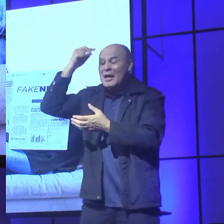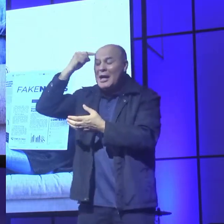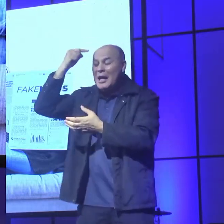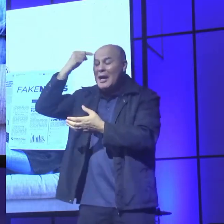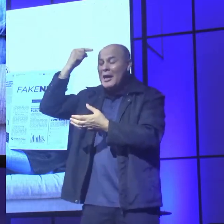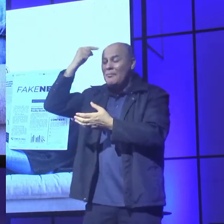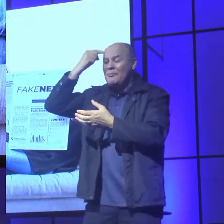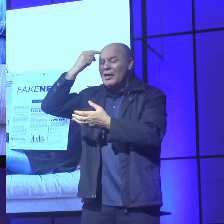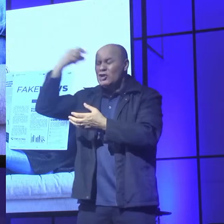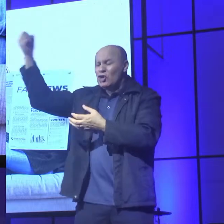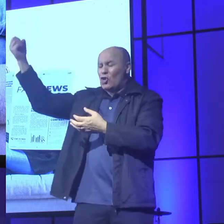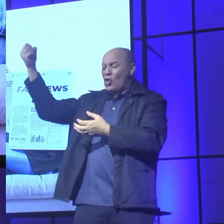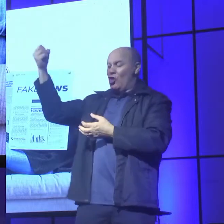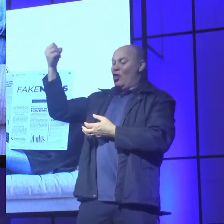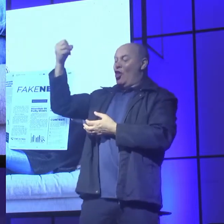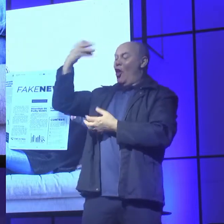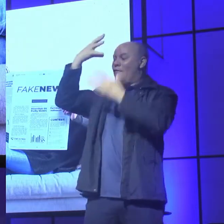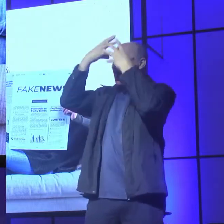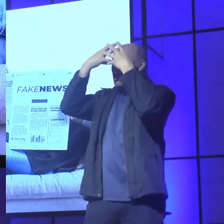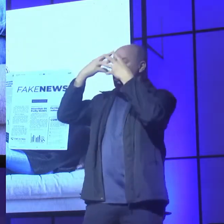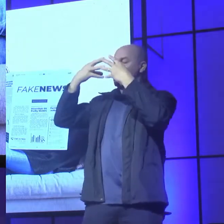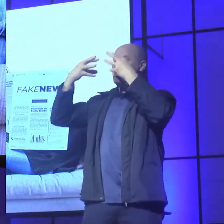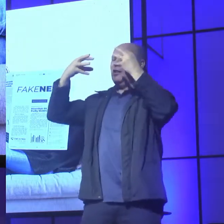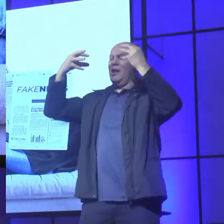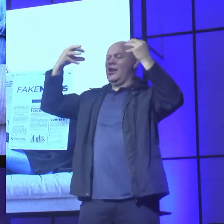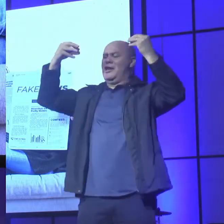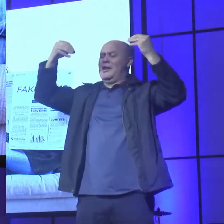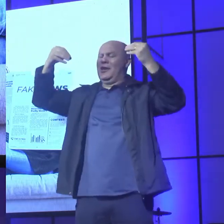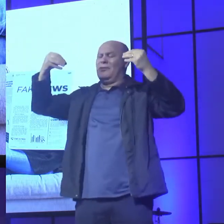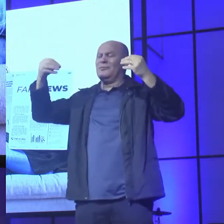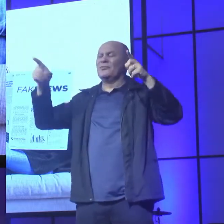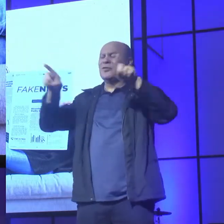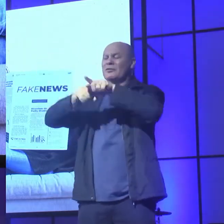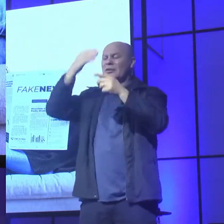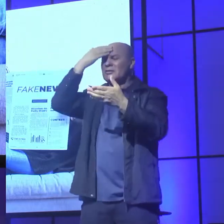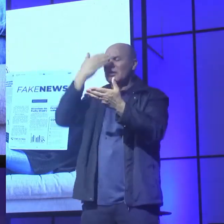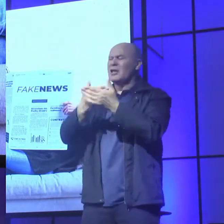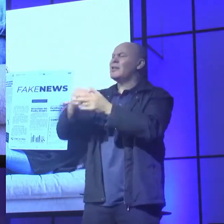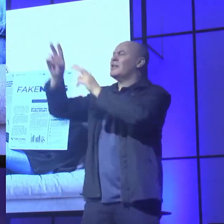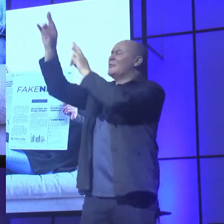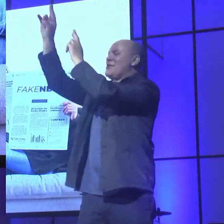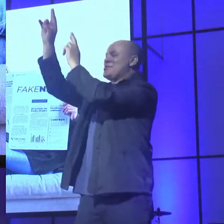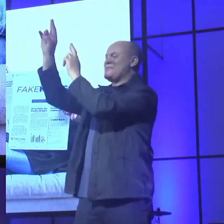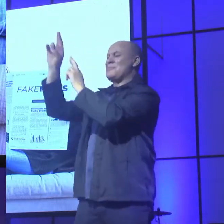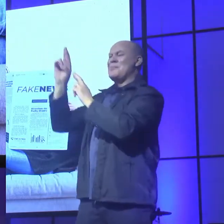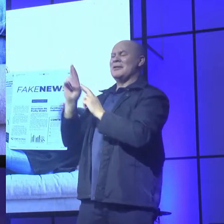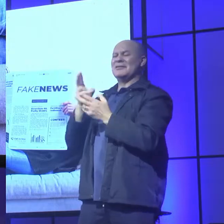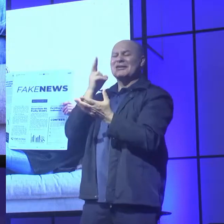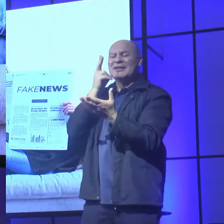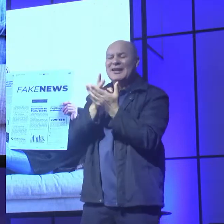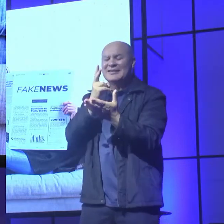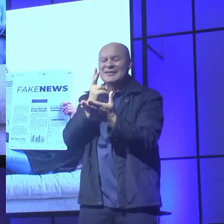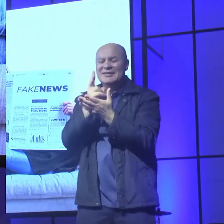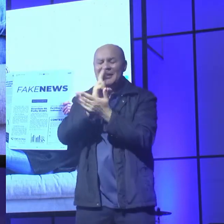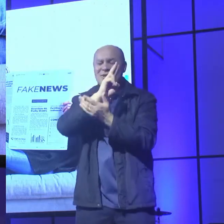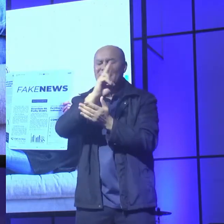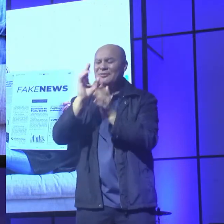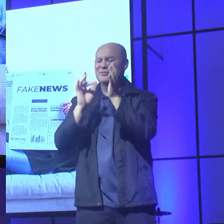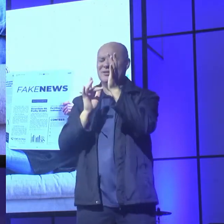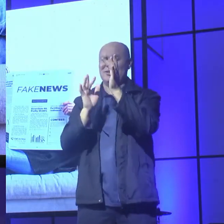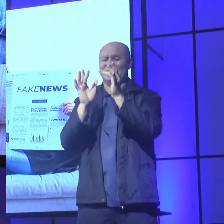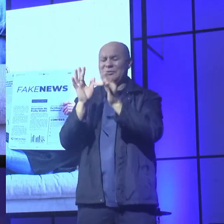traz esperança, traz vida, traz um futuro em um nome de Jesus. Talvez, Pai, muitos